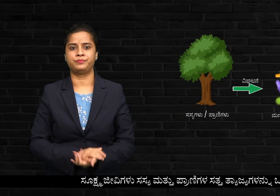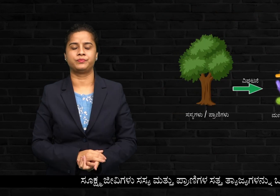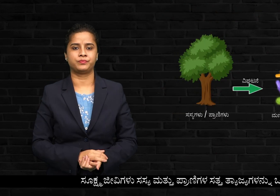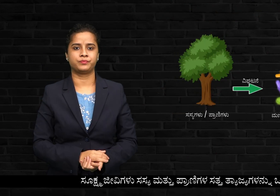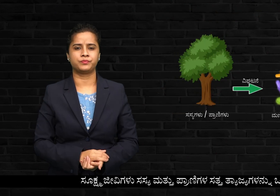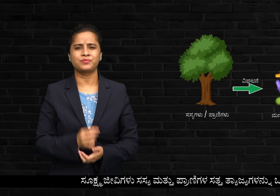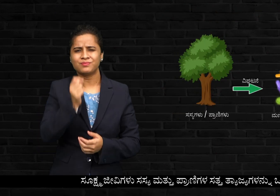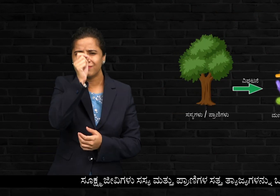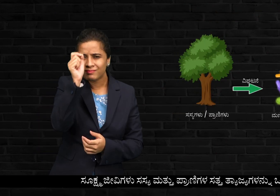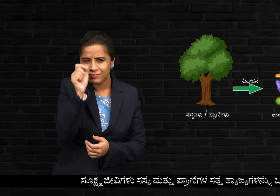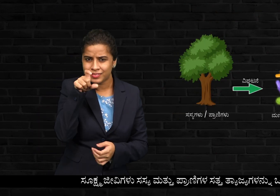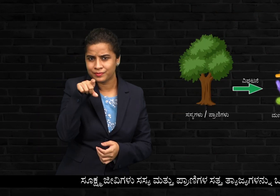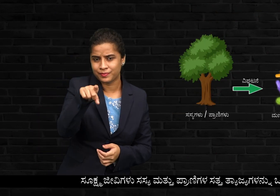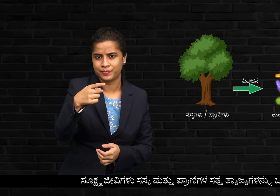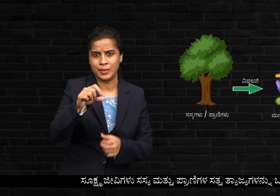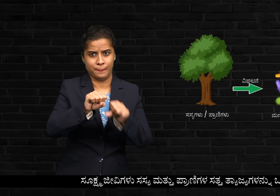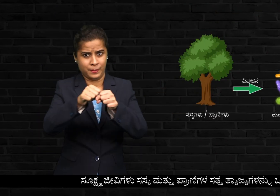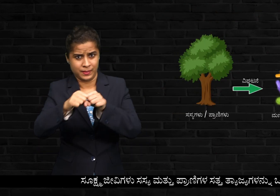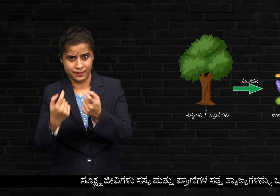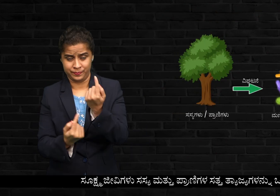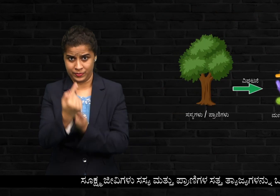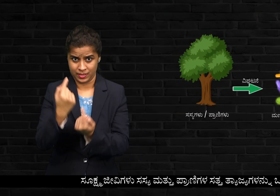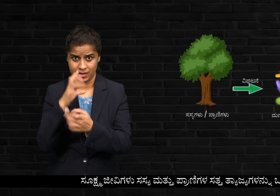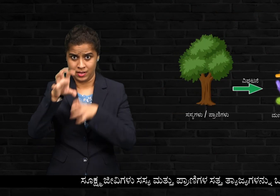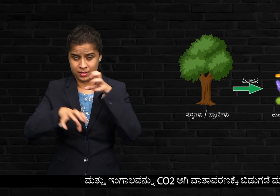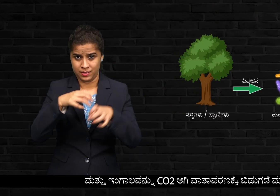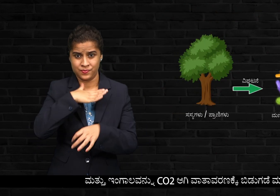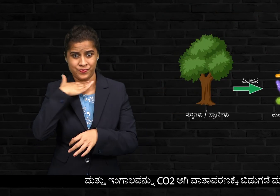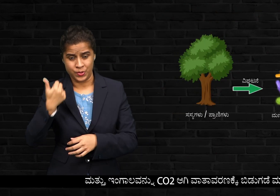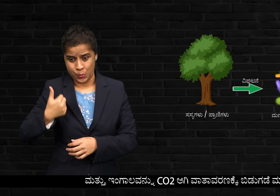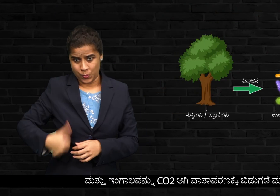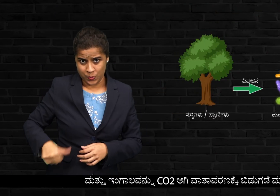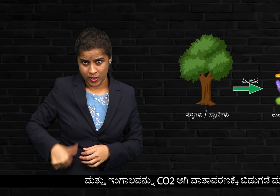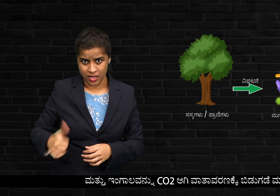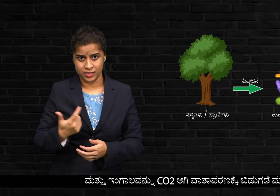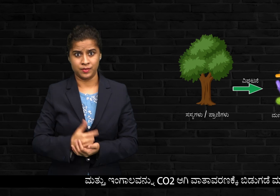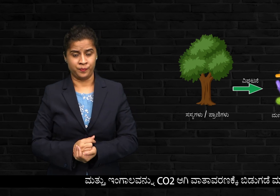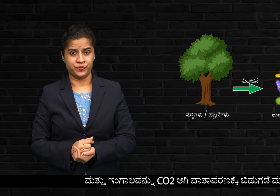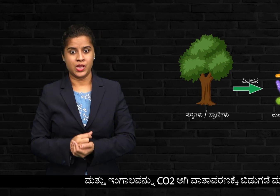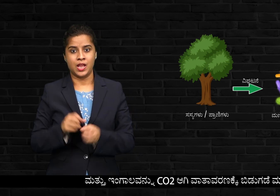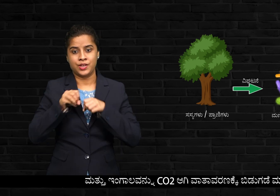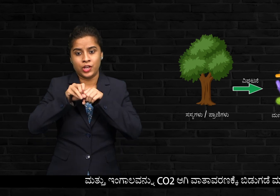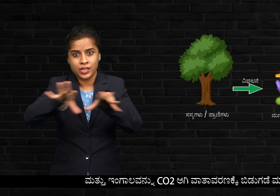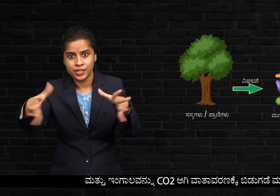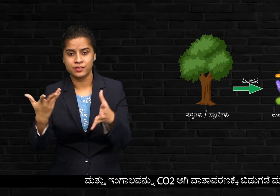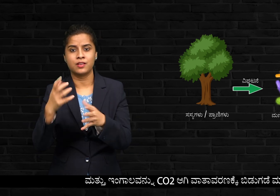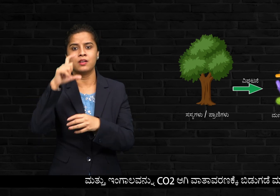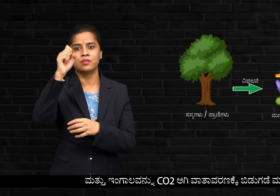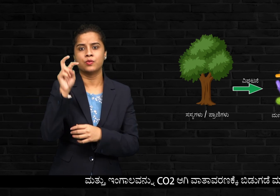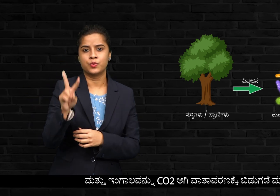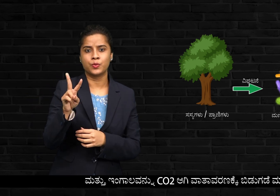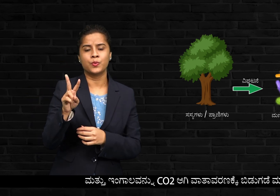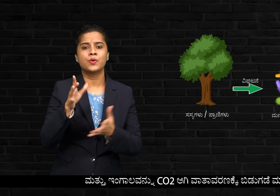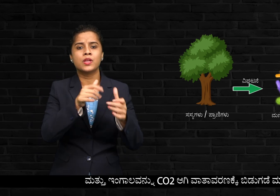ಸೂಕ್ಷ್ಮ ಜೀವಿಗಳು ಸಸ್ಯ ಮತ್ತು ಪ್ರಾಣಿಗಳ ಸತ್ತ ತ್ಯಾಜ್ಯಗಳನ್ನು ಒಡೆಯುತ್ತವೆ ಮತ್ತು ಇಂಗಾಲವನ್ನು CO2 ಆಗಿ ವಾತಾವರಣಕ್ಕೆ ಬಿಡುಗಡೆ